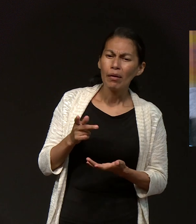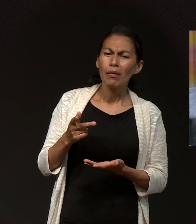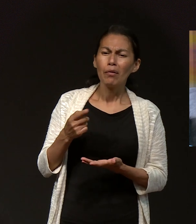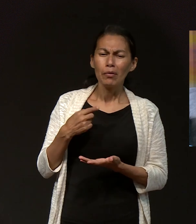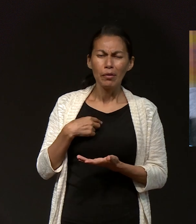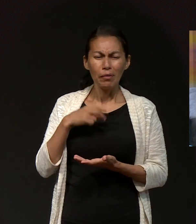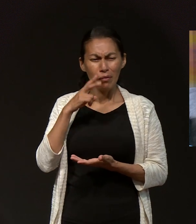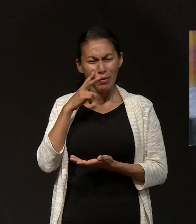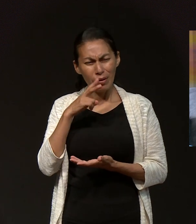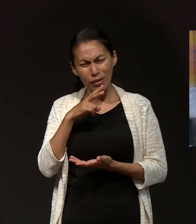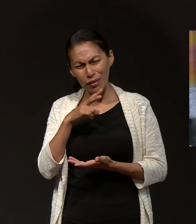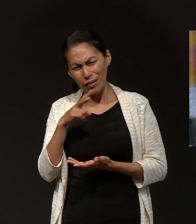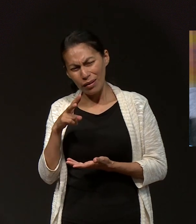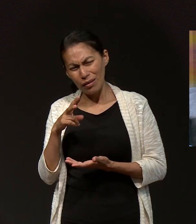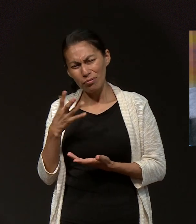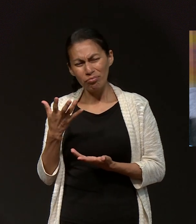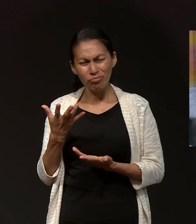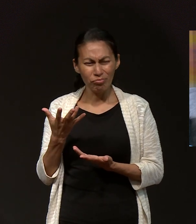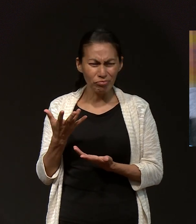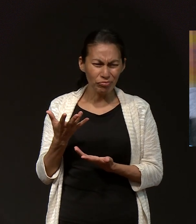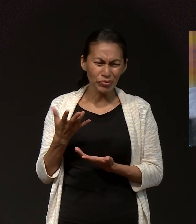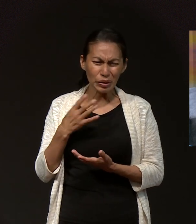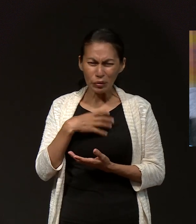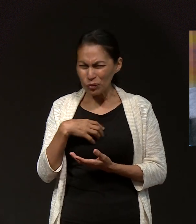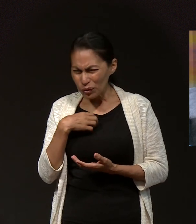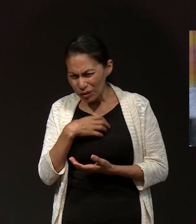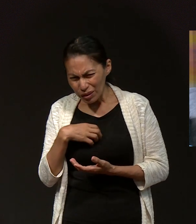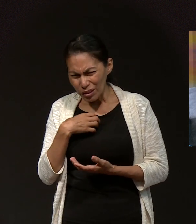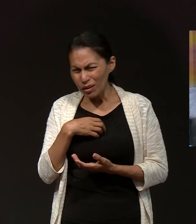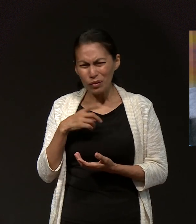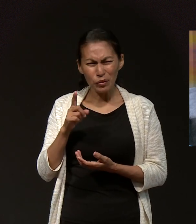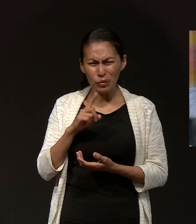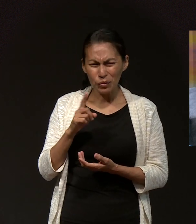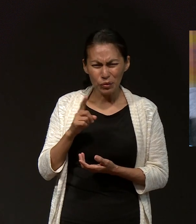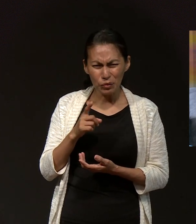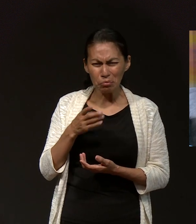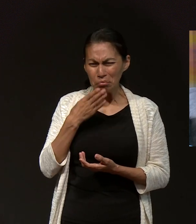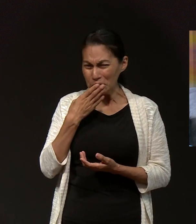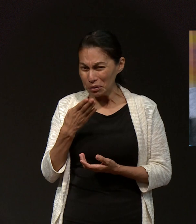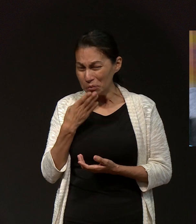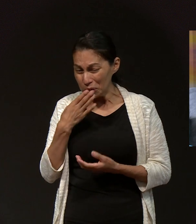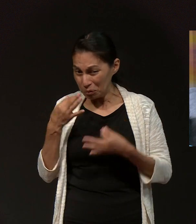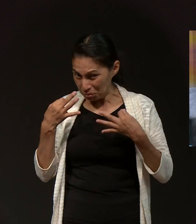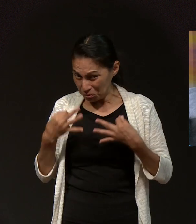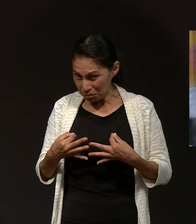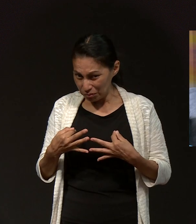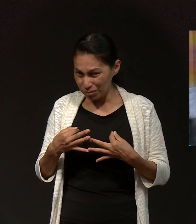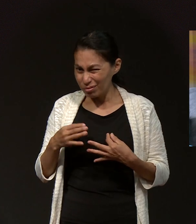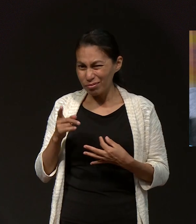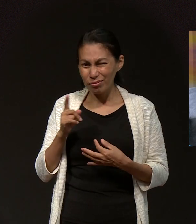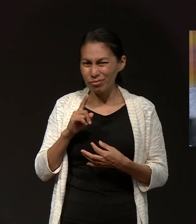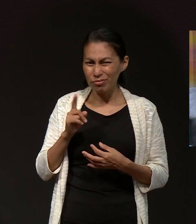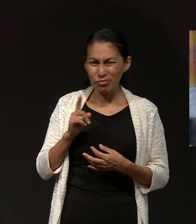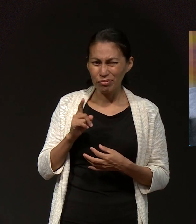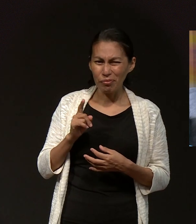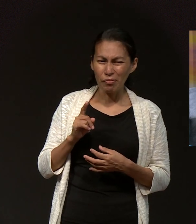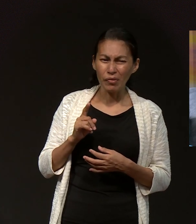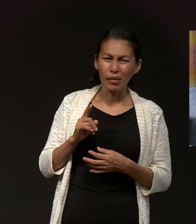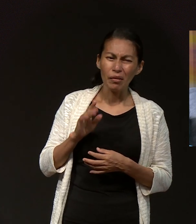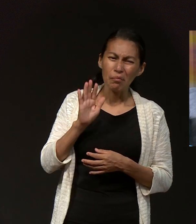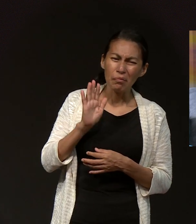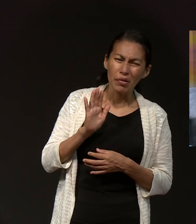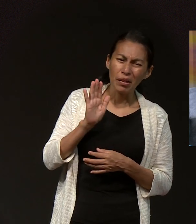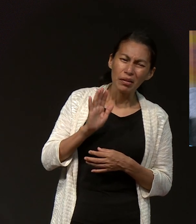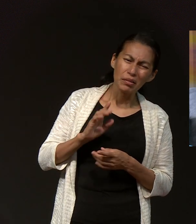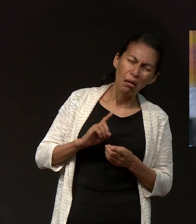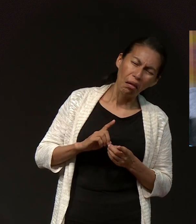pesar de eso, yo lo veía a él como que no estaba contento, no estaba satisfecho, como